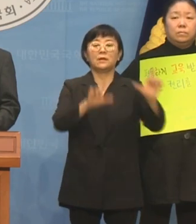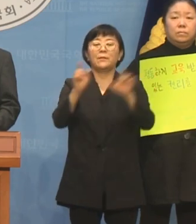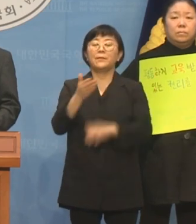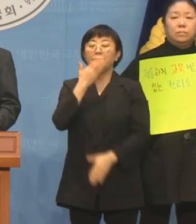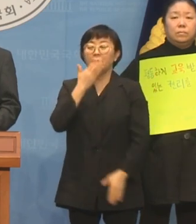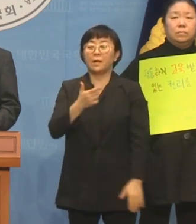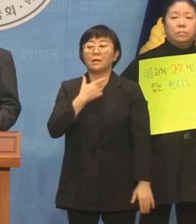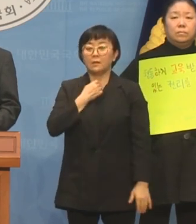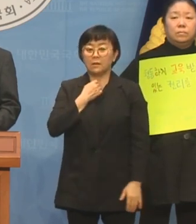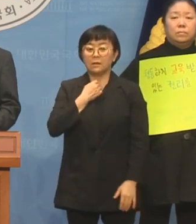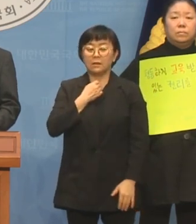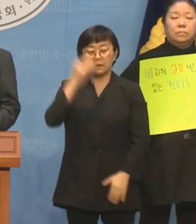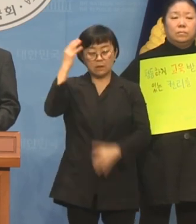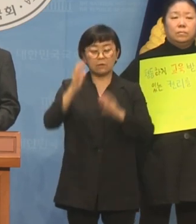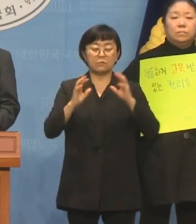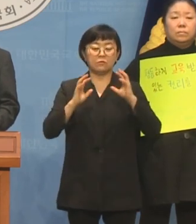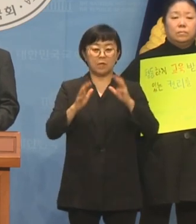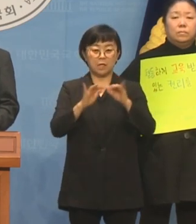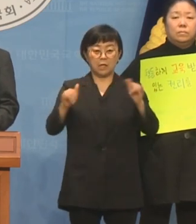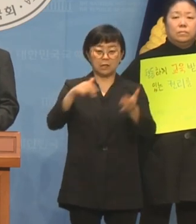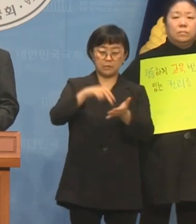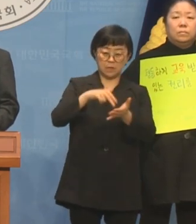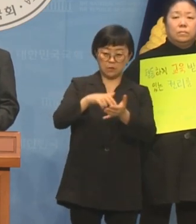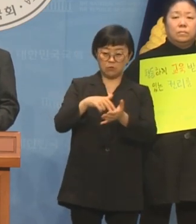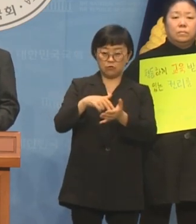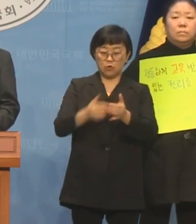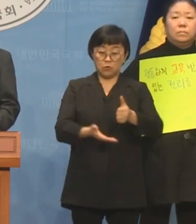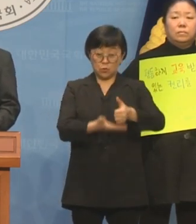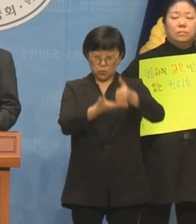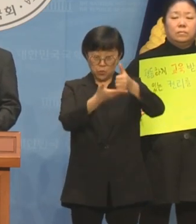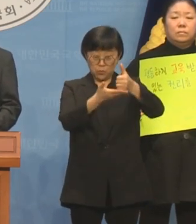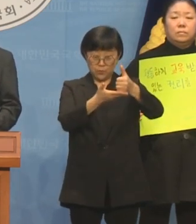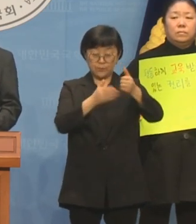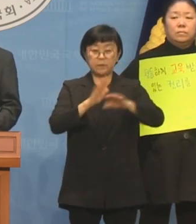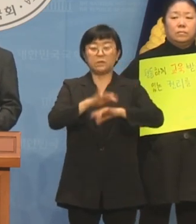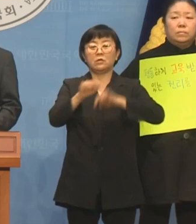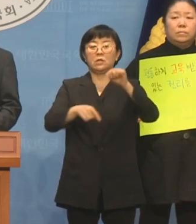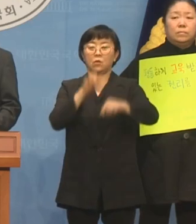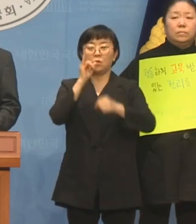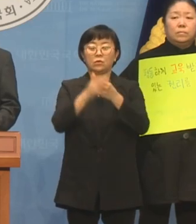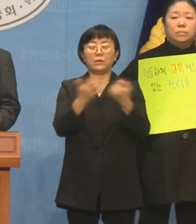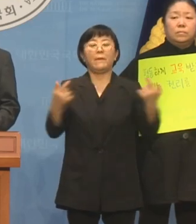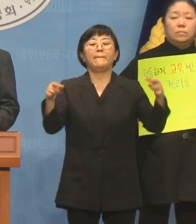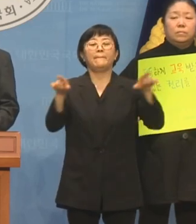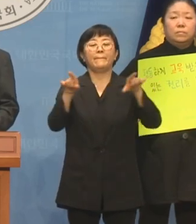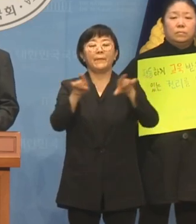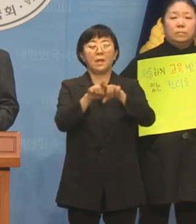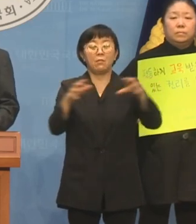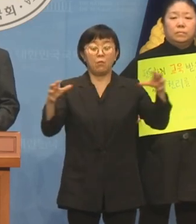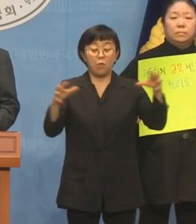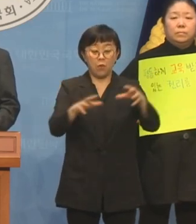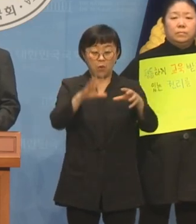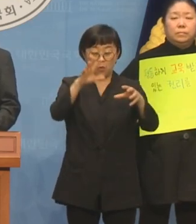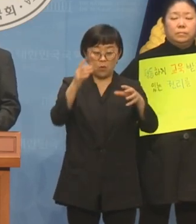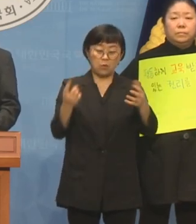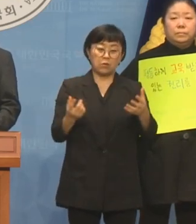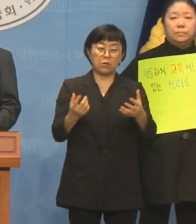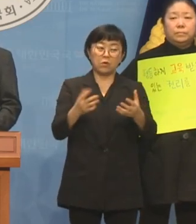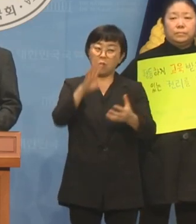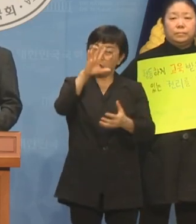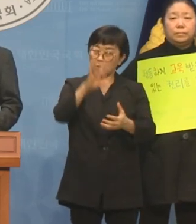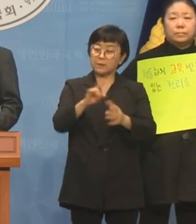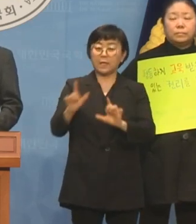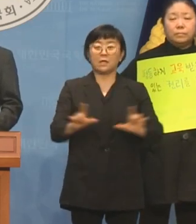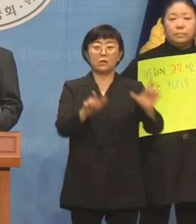있기를, 대한민국이 인간으로서의 존엄이 지켜지며 함께 어울려 살아가는 사회가 될 수 있기를